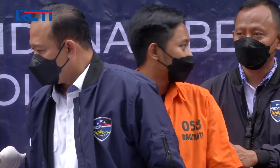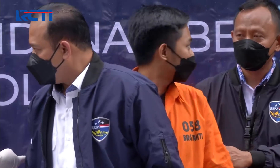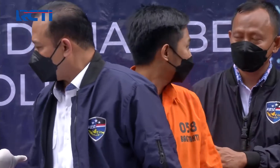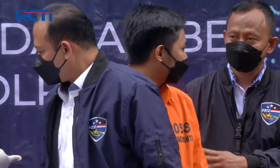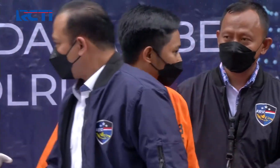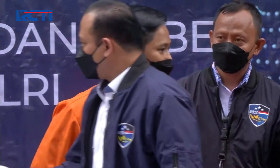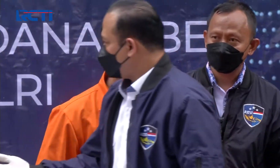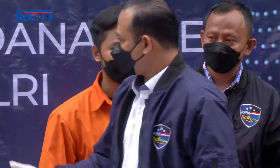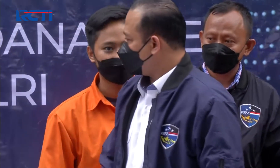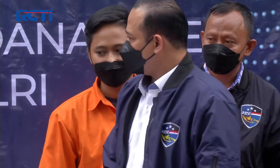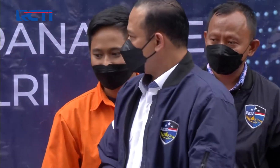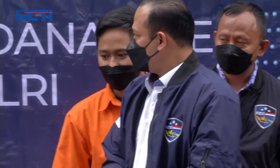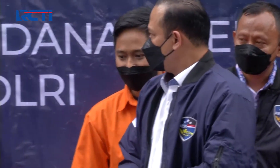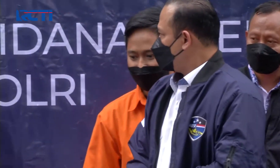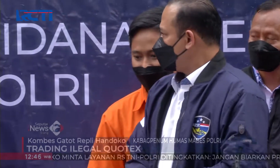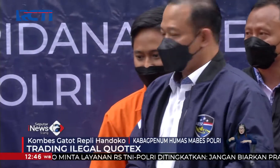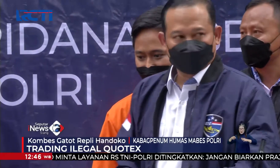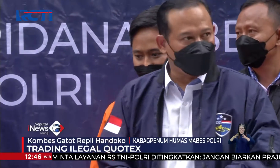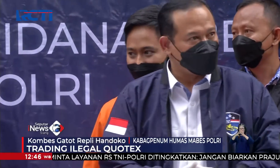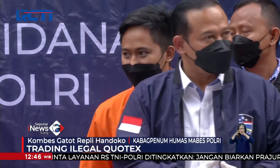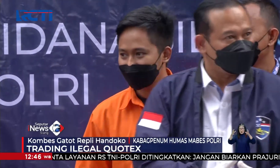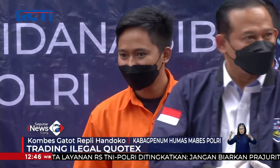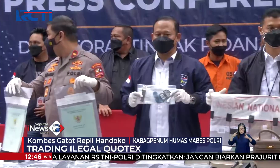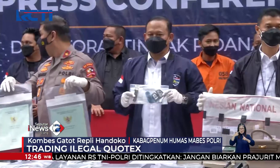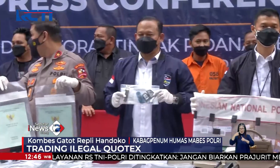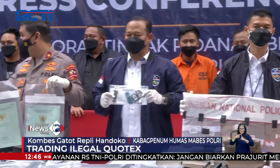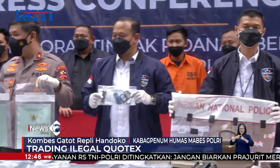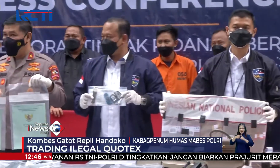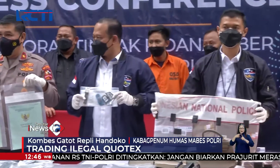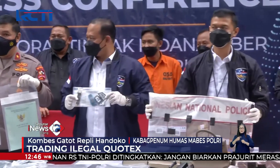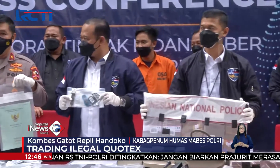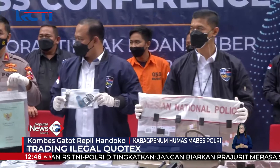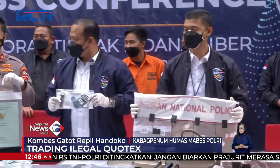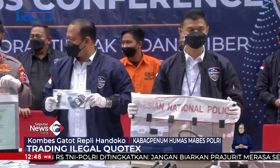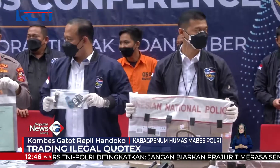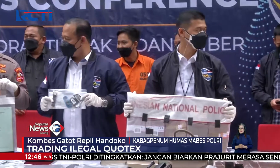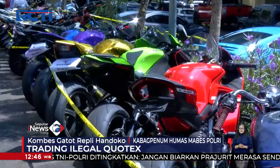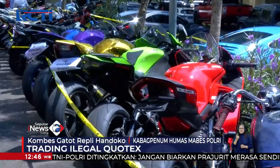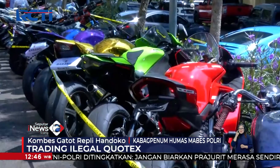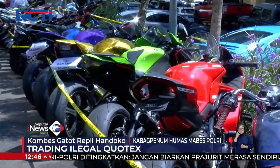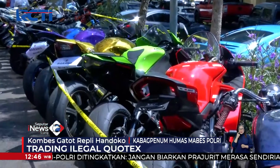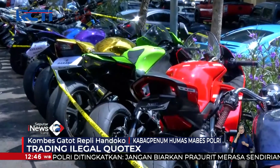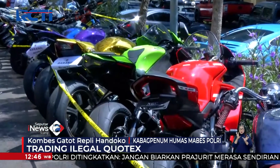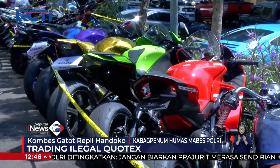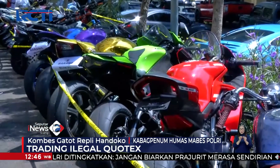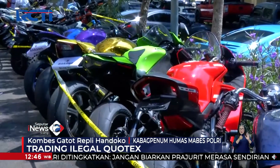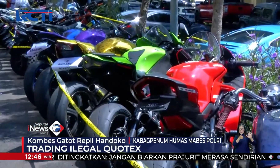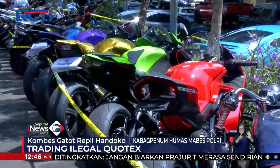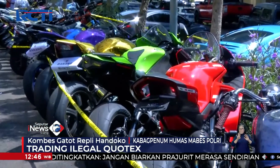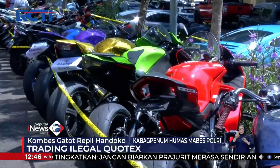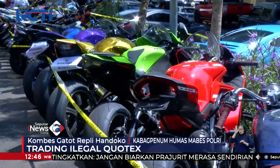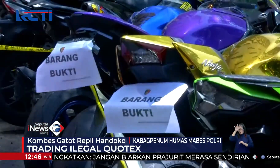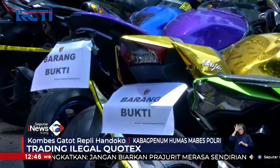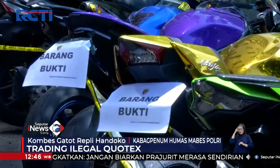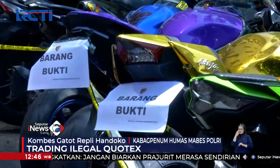Agung atau tahap pertama. Total saksi yang telah diperiksa sebanyak 64 orang dengan